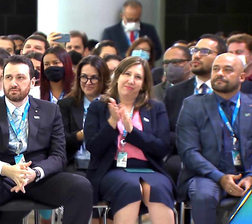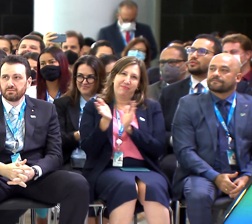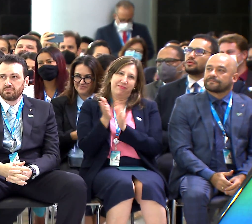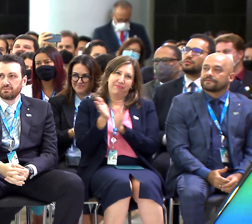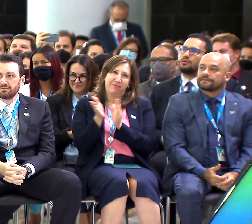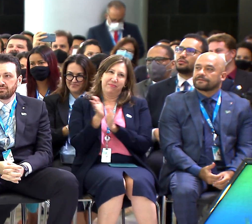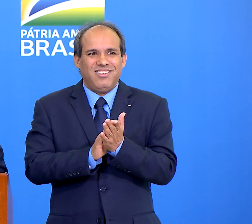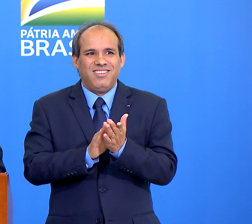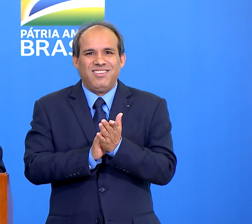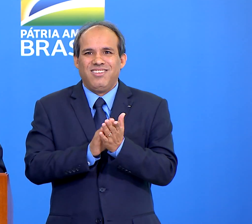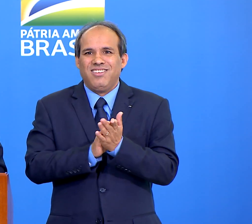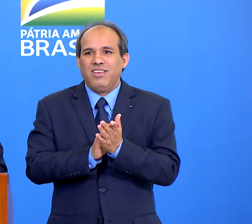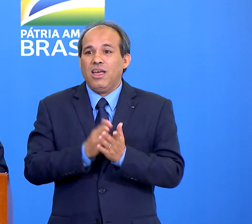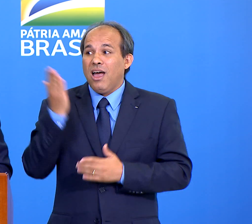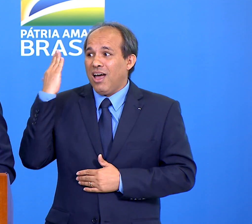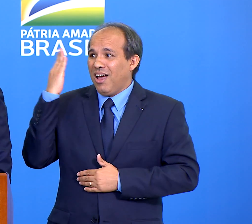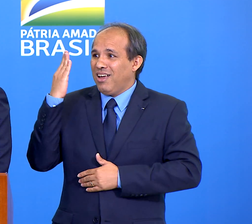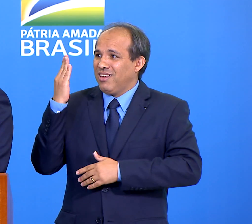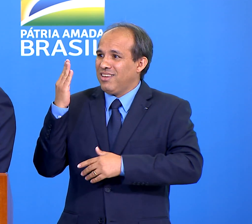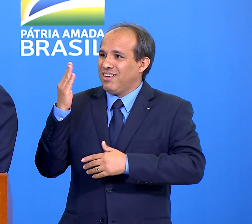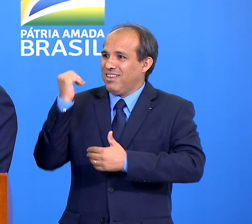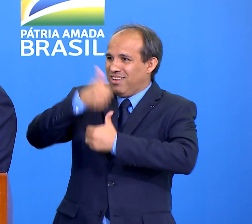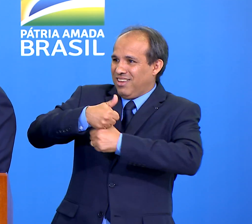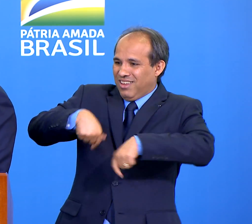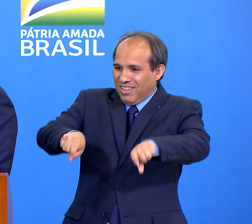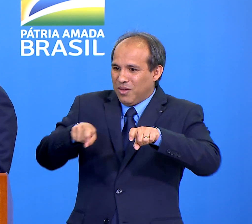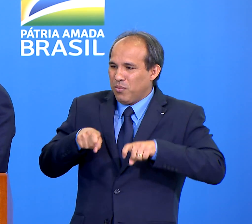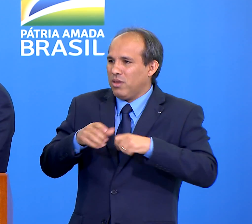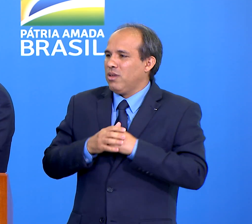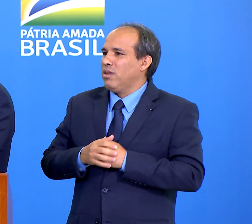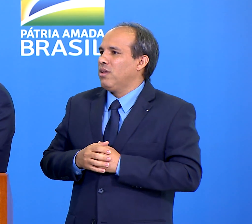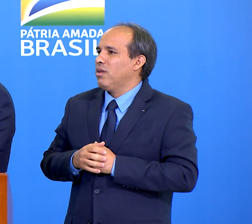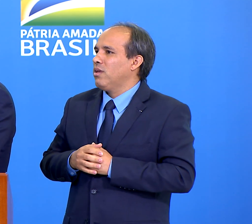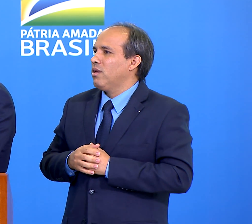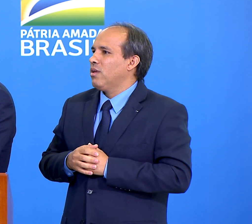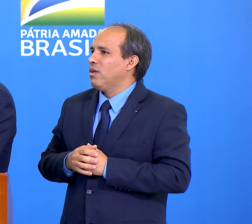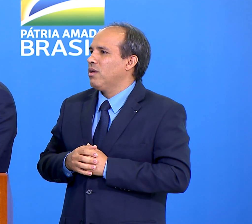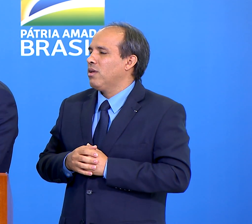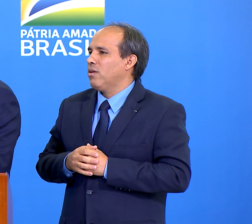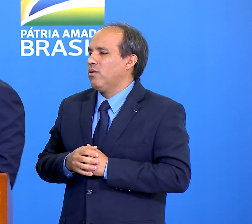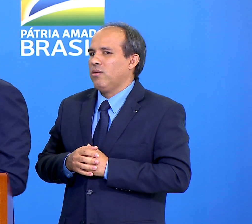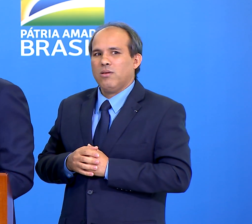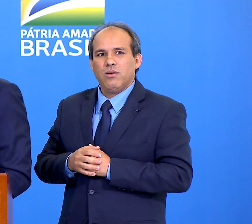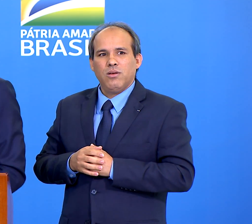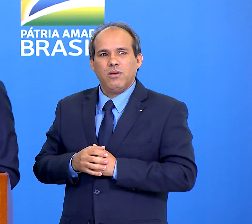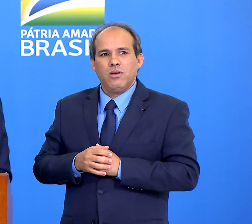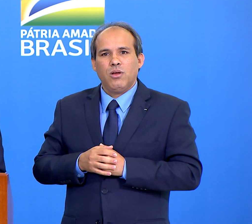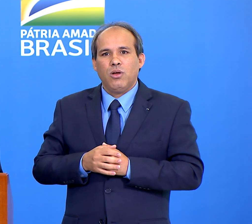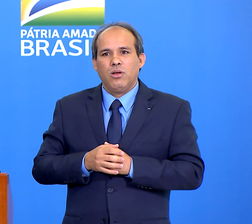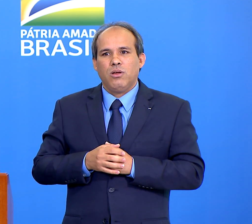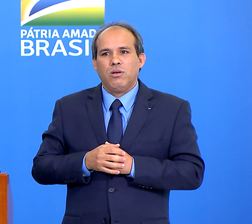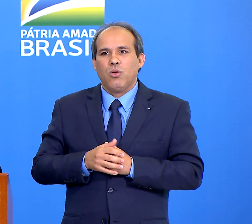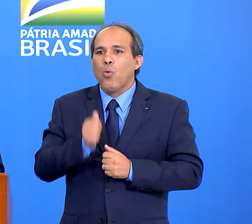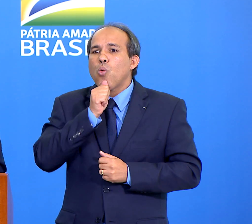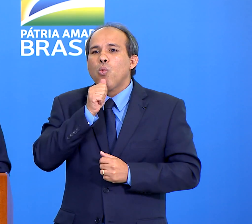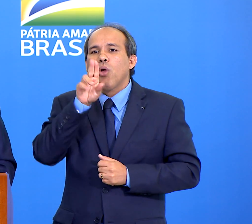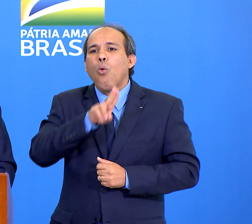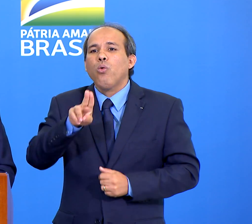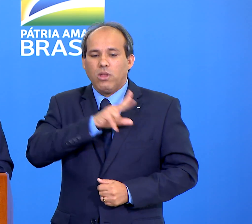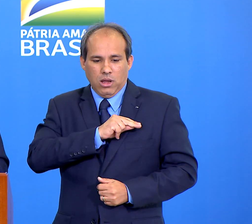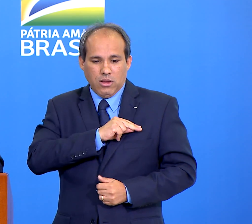quando a gente assumiu o presidente pessoal não usava crachá é usado e hoje